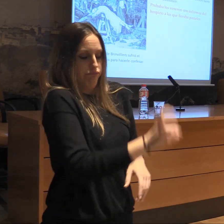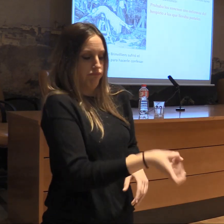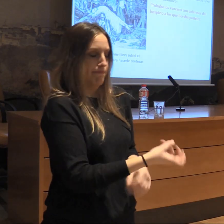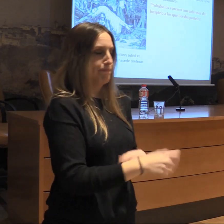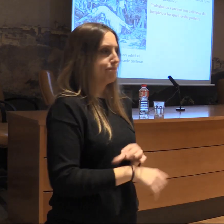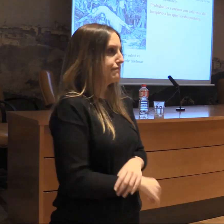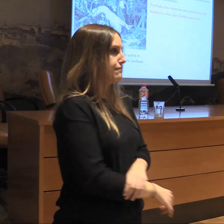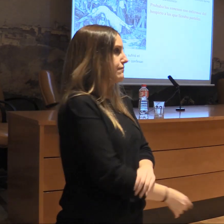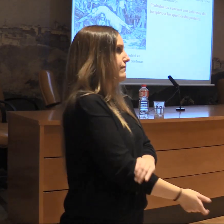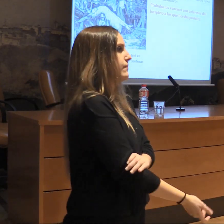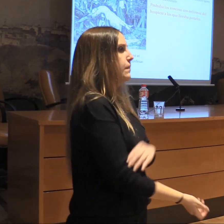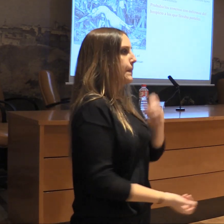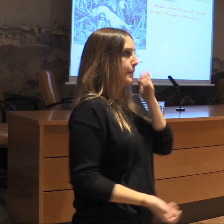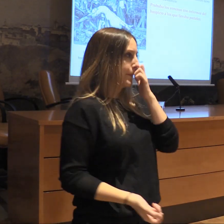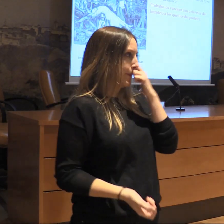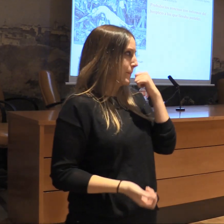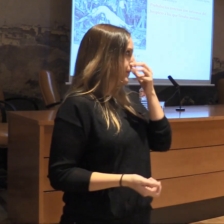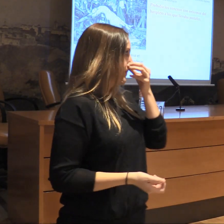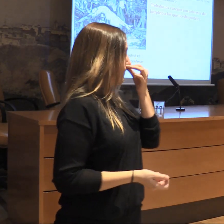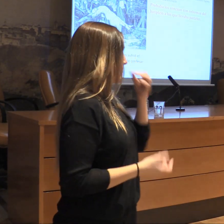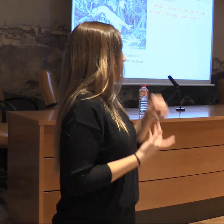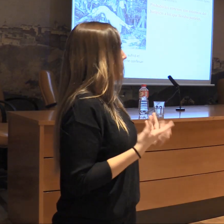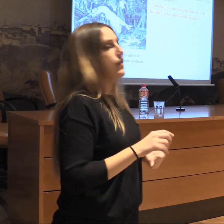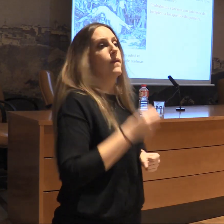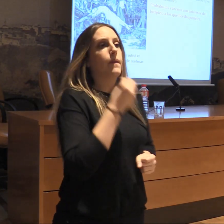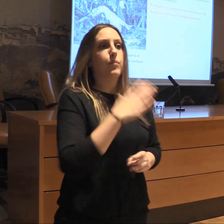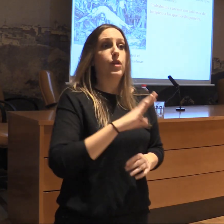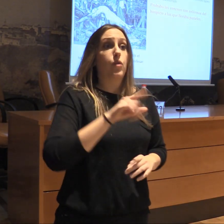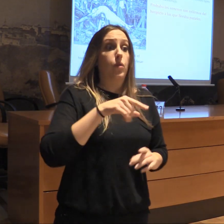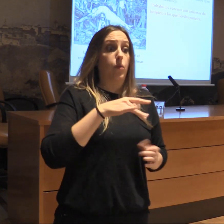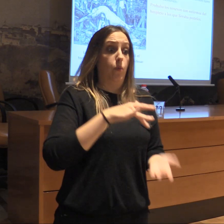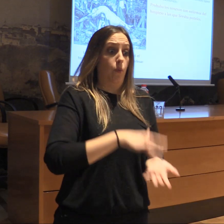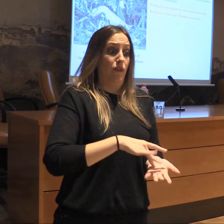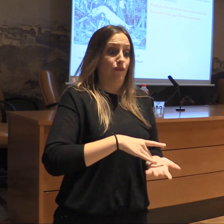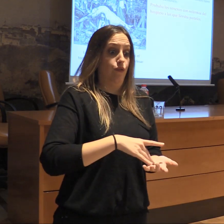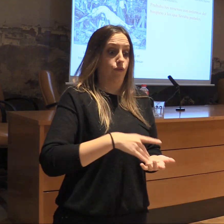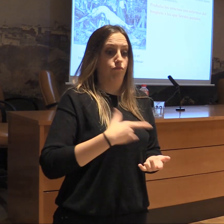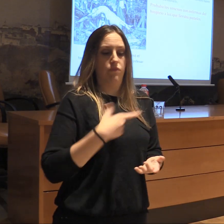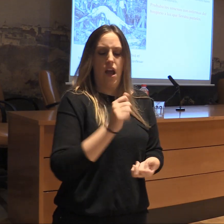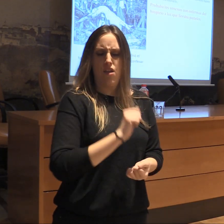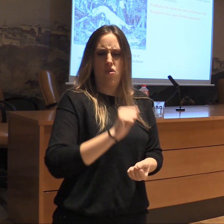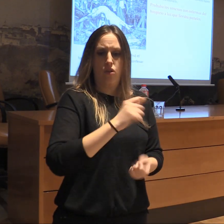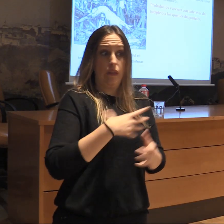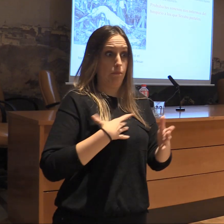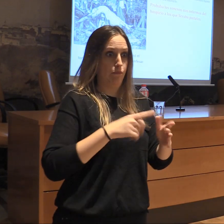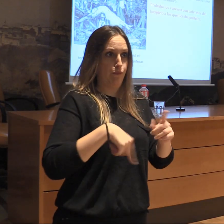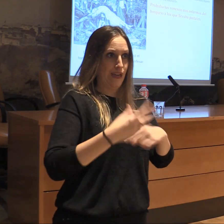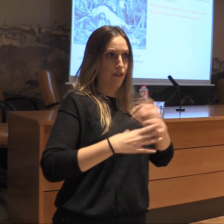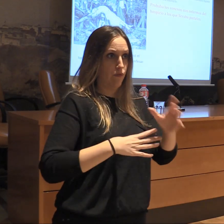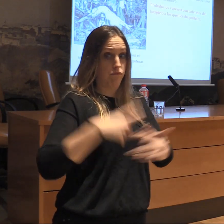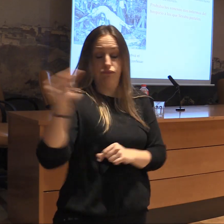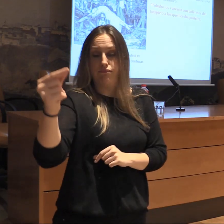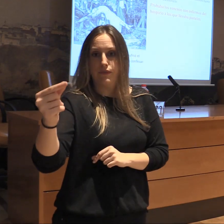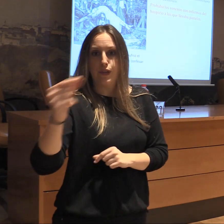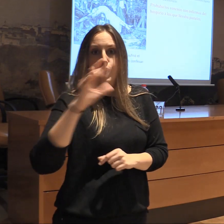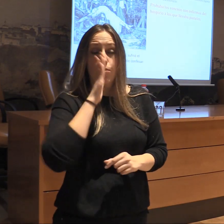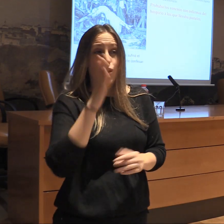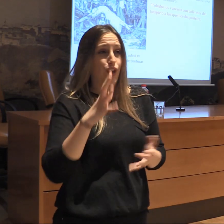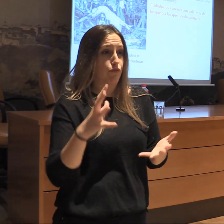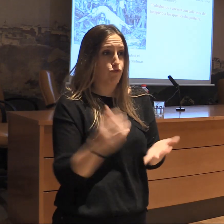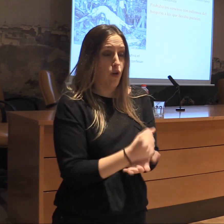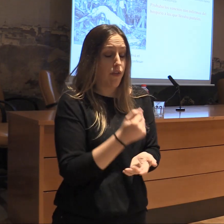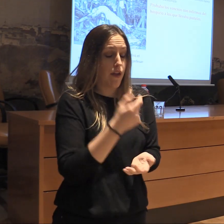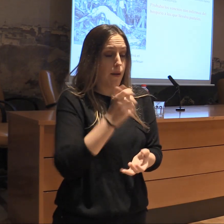Bueno, después de una odisea, de una huida a lo largo de varios años, porque todo se puso al descubierto cuando